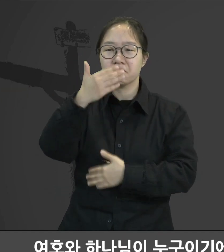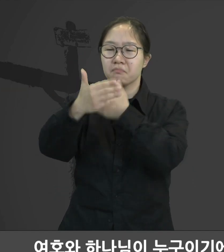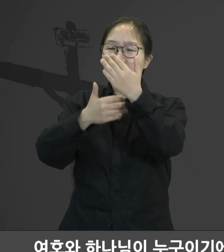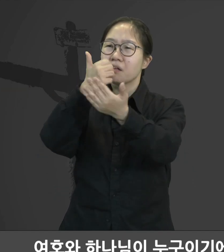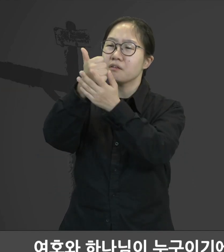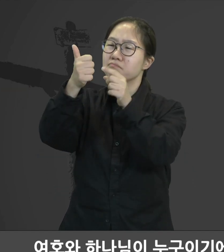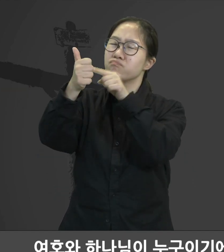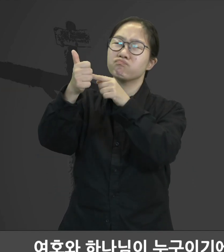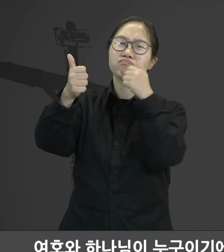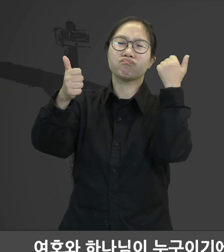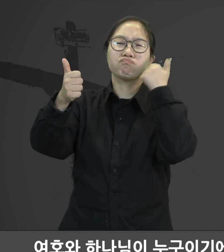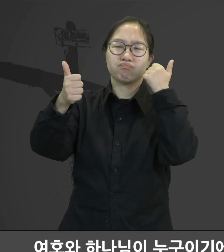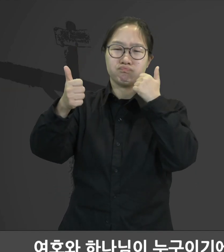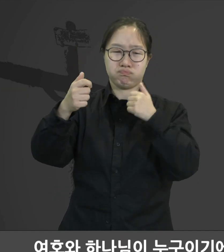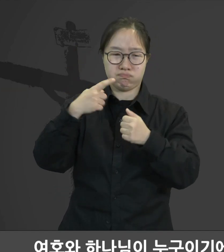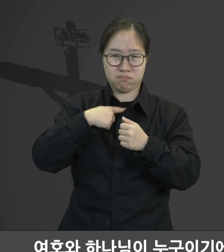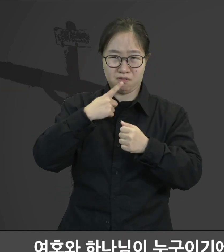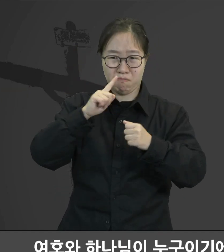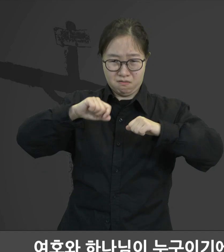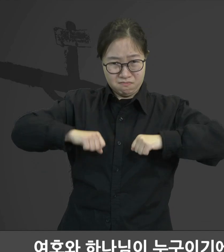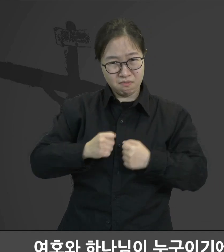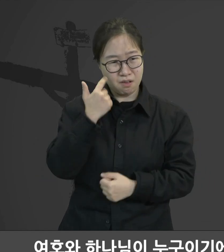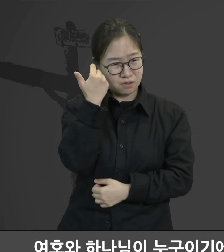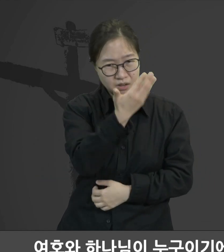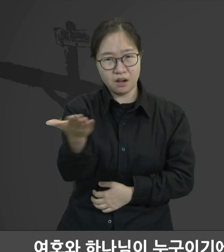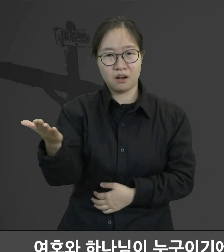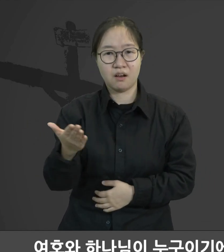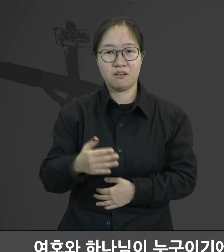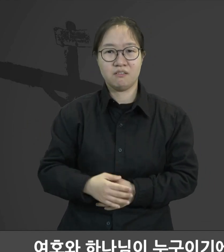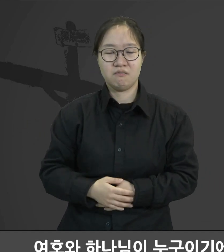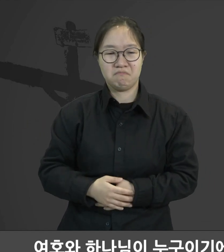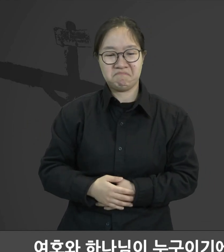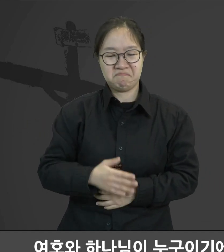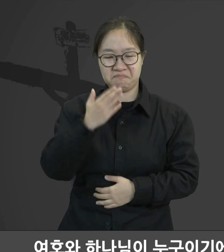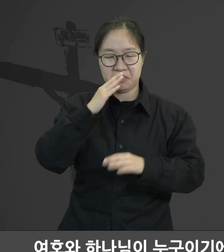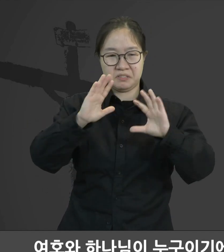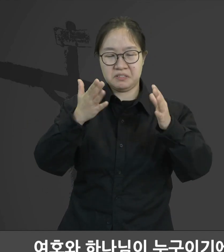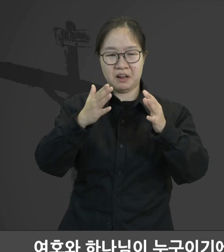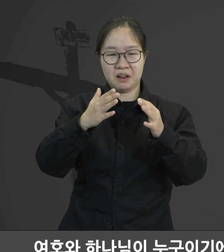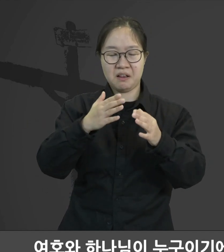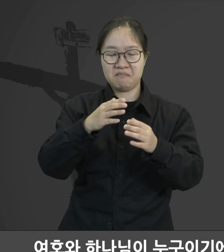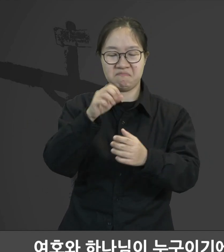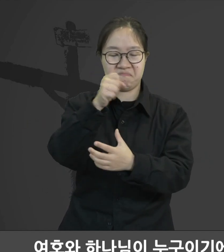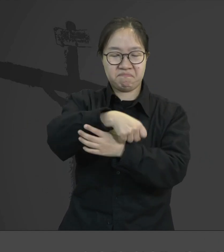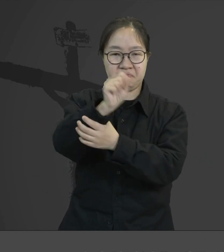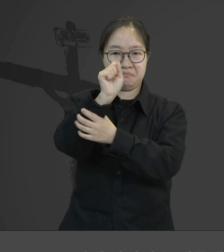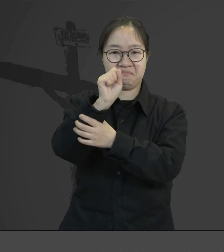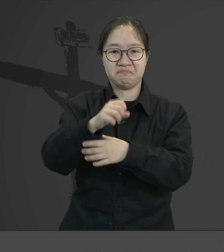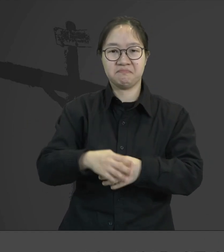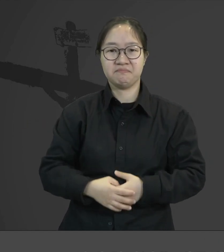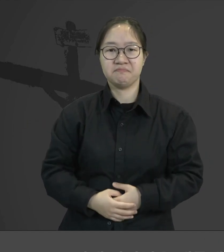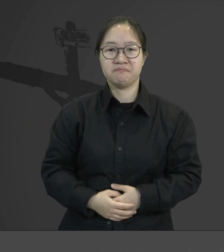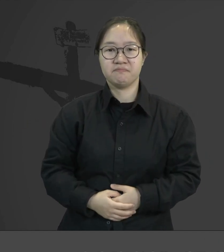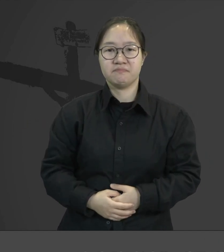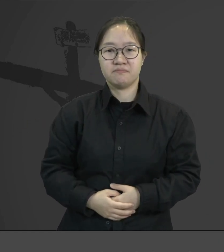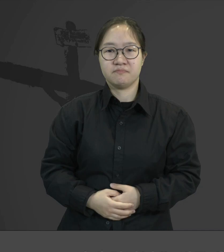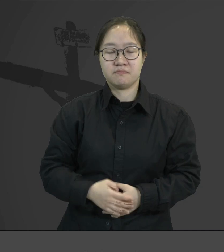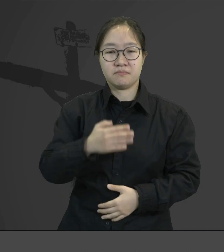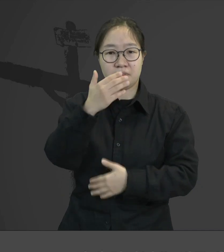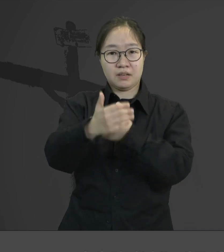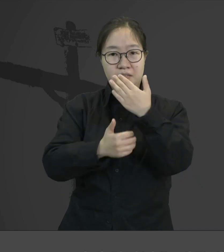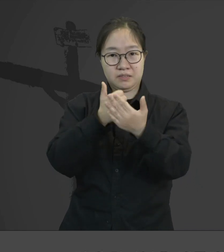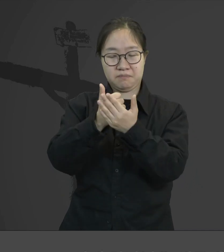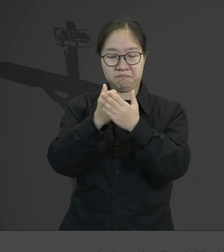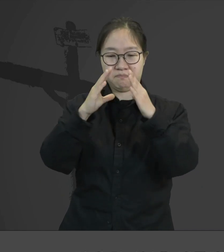하나님이 누구이기에 그의 목소리를 들어야 하느냐고 이스라엘 보내기를 거부합니다. 이제